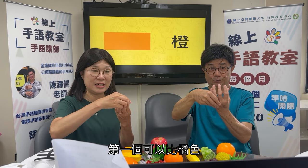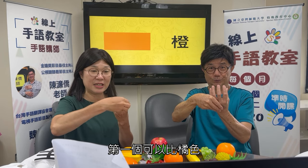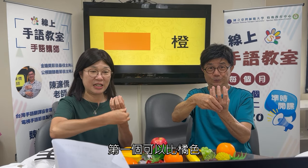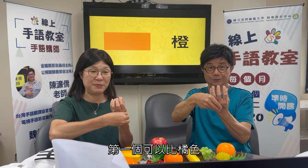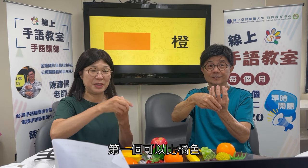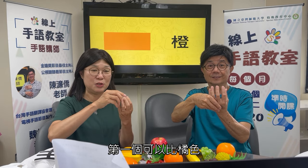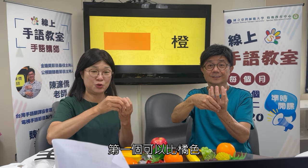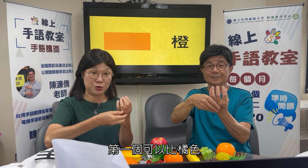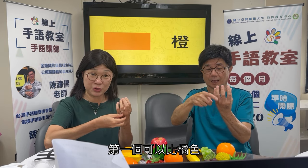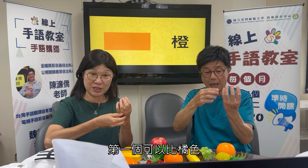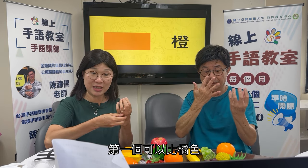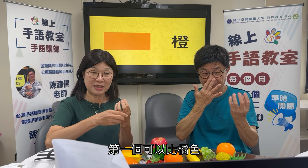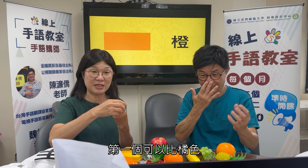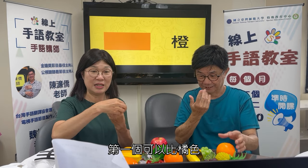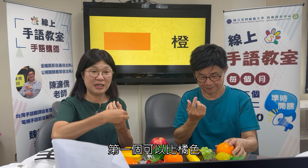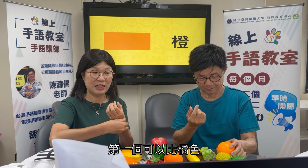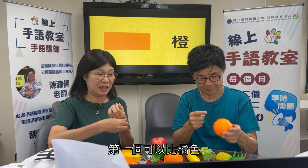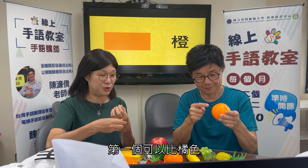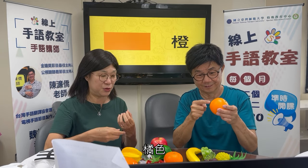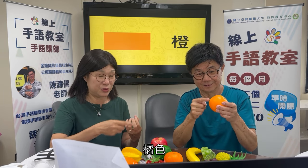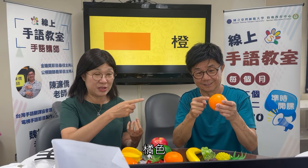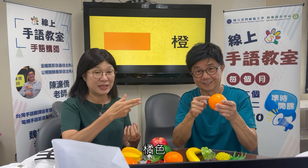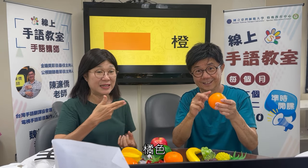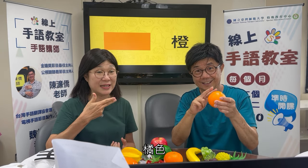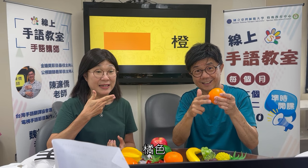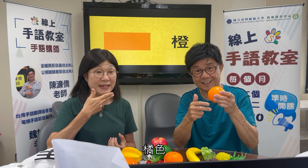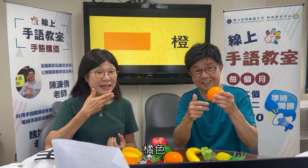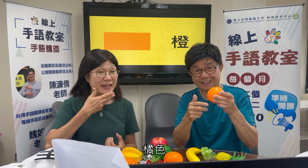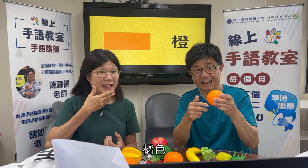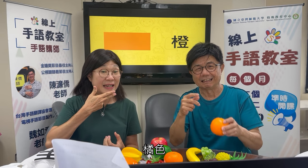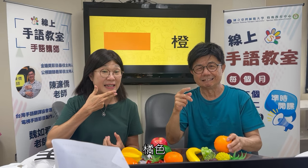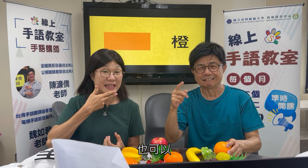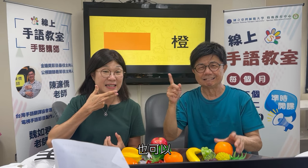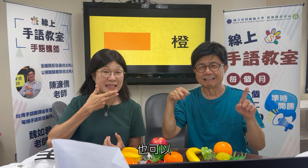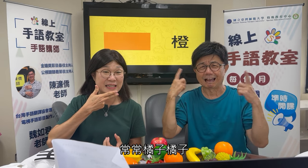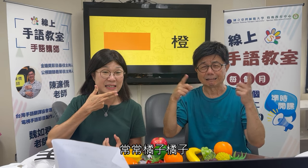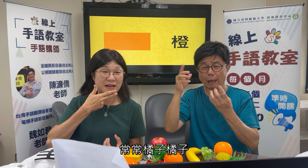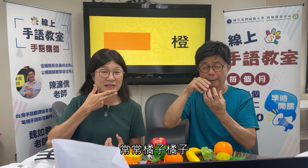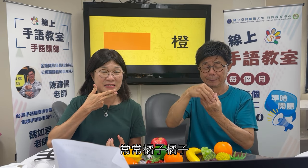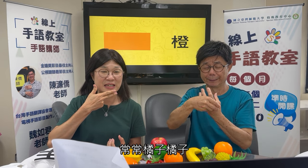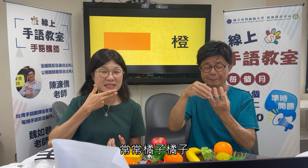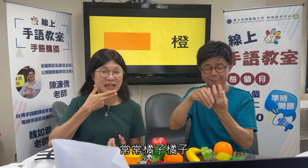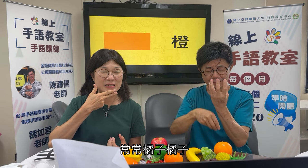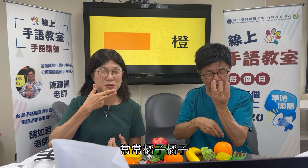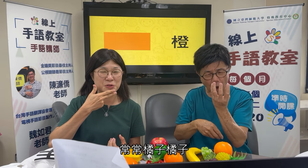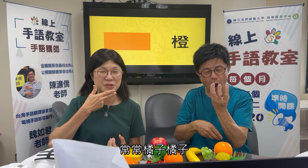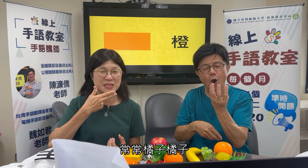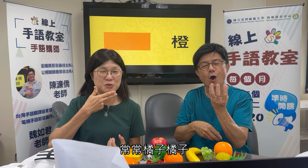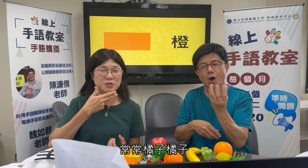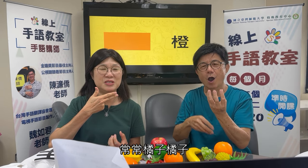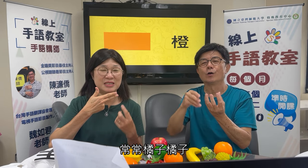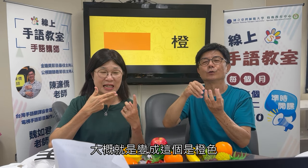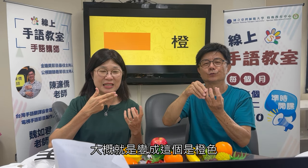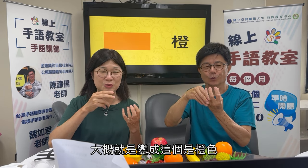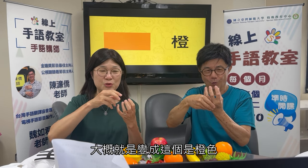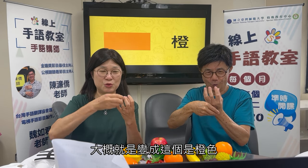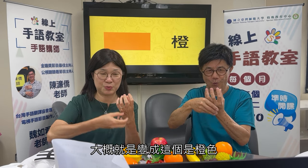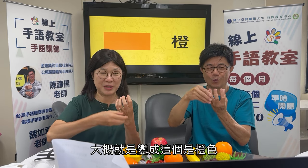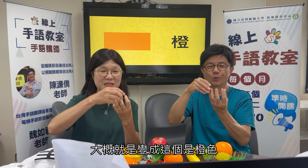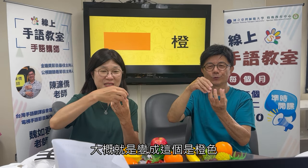可以比橘色，橘色也可以，常常橘子，橘子大概就是变成这个